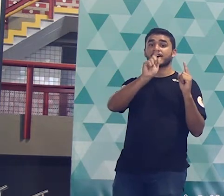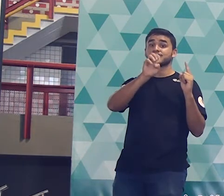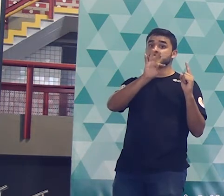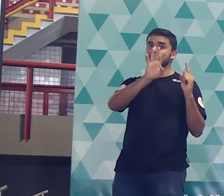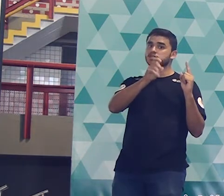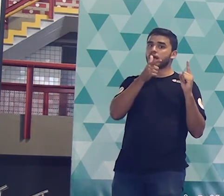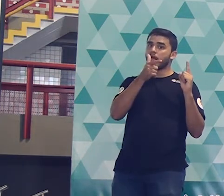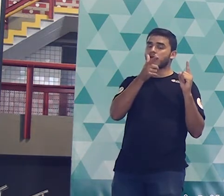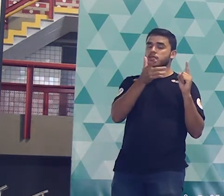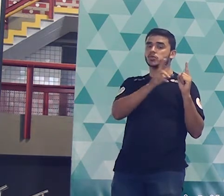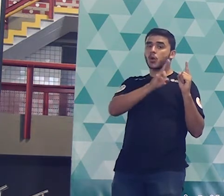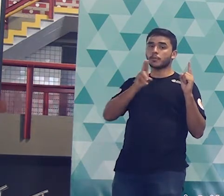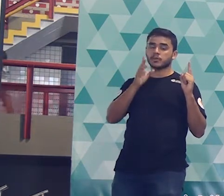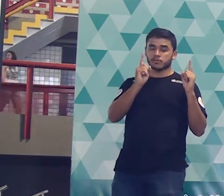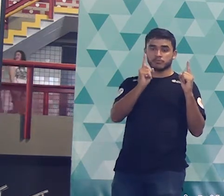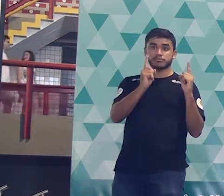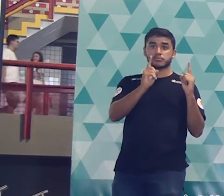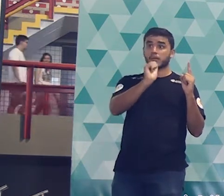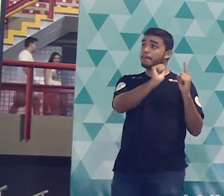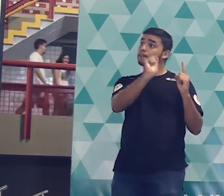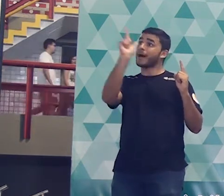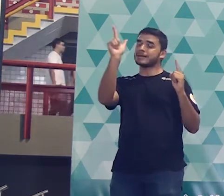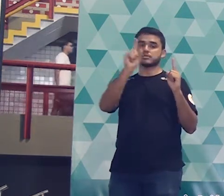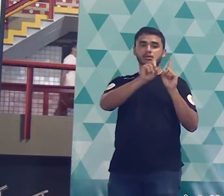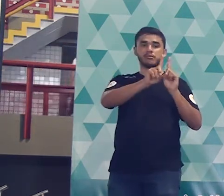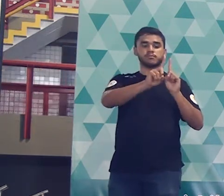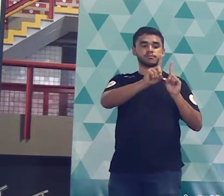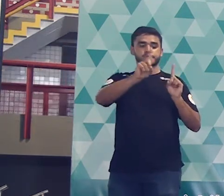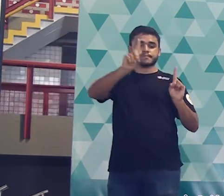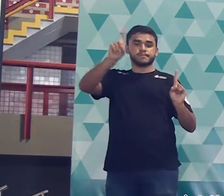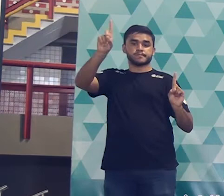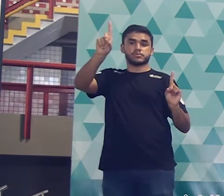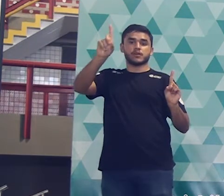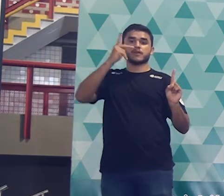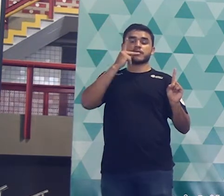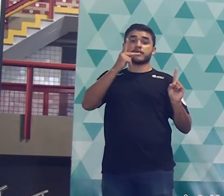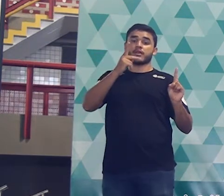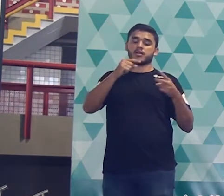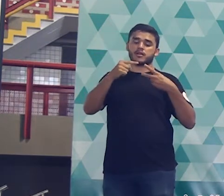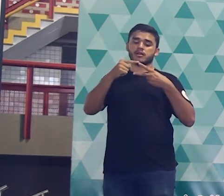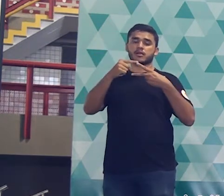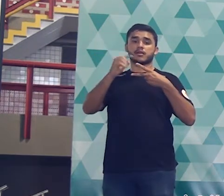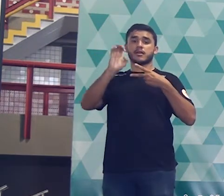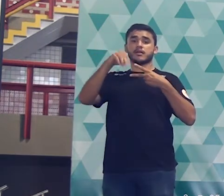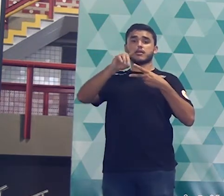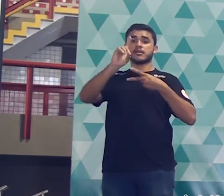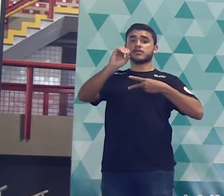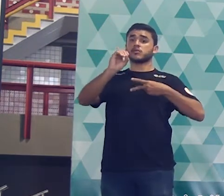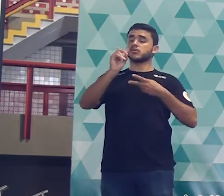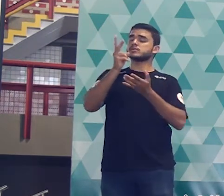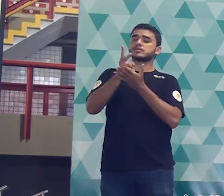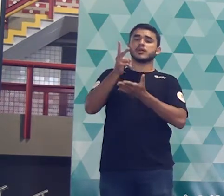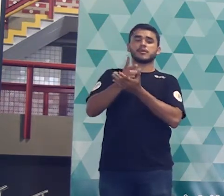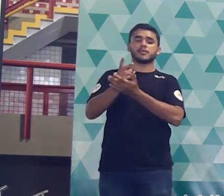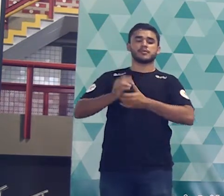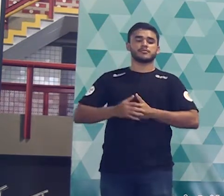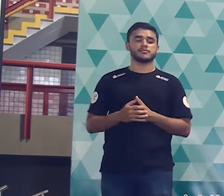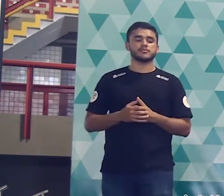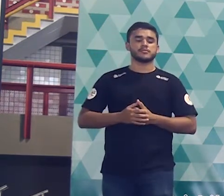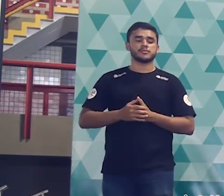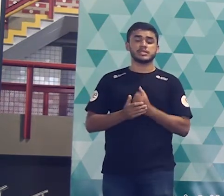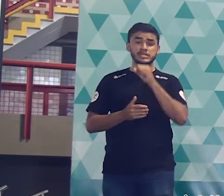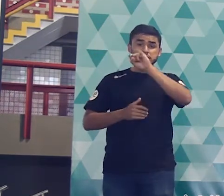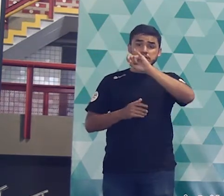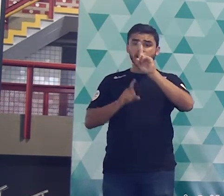reagente? Toda vida que o produto está acima do reagente, a reação é o quê? Endo. Acabou. É só isso, galera. Então, quando tu pega uma questão